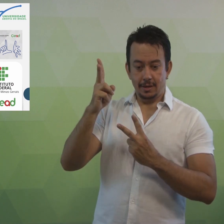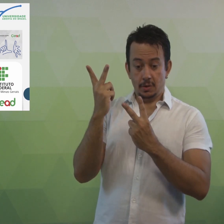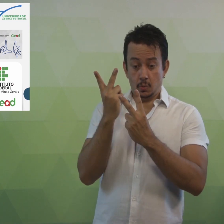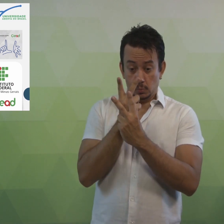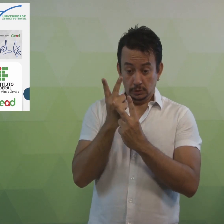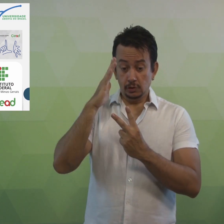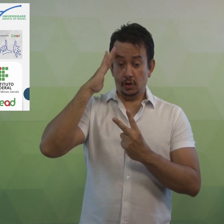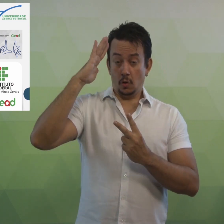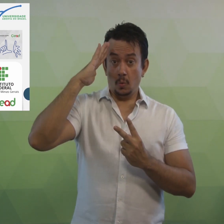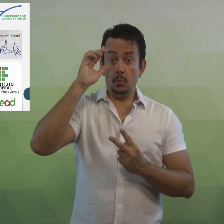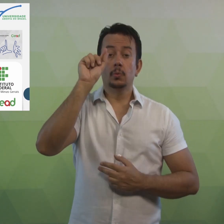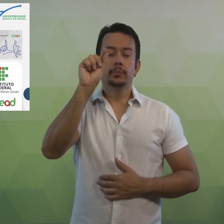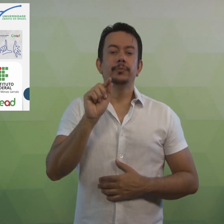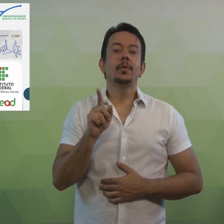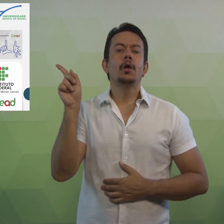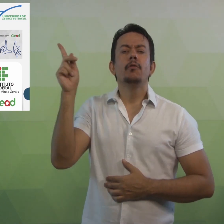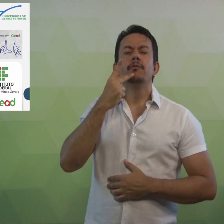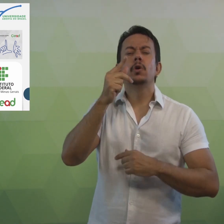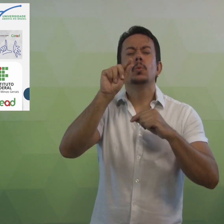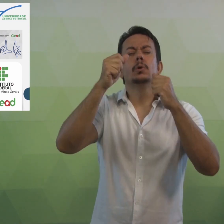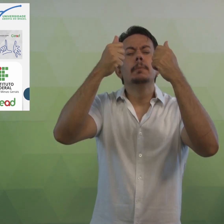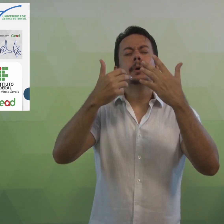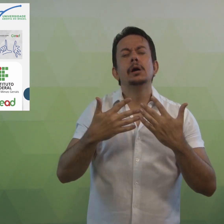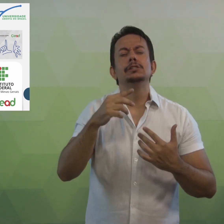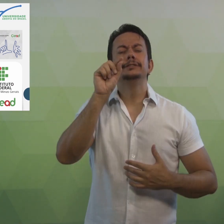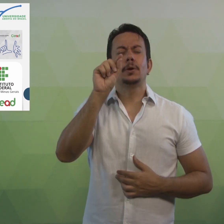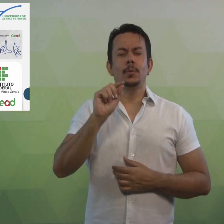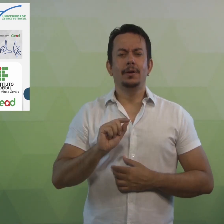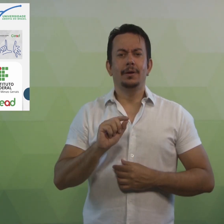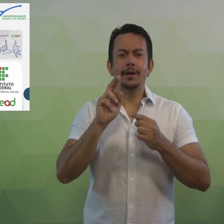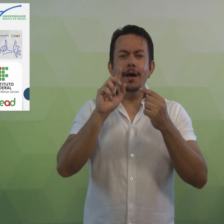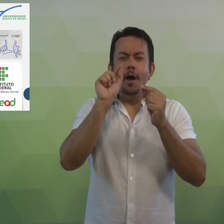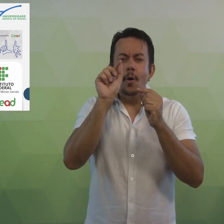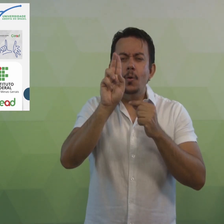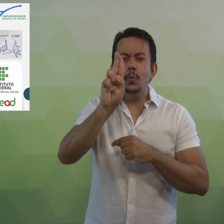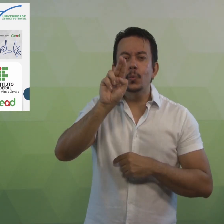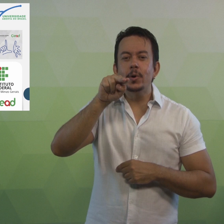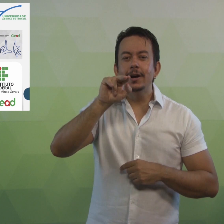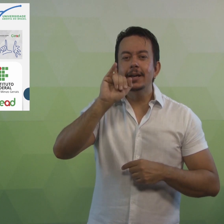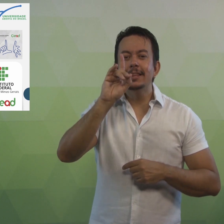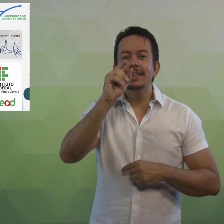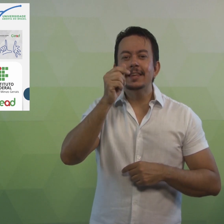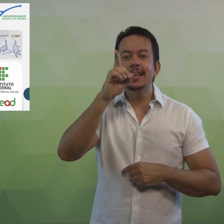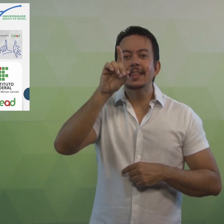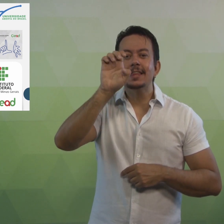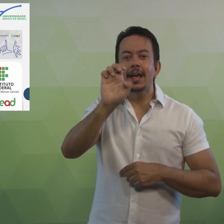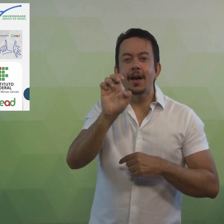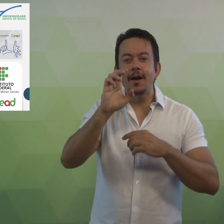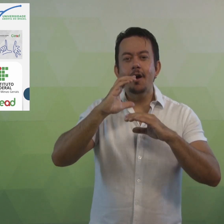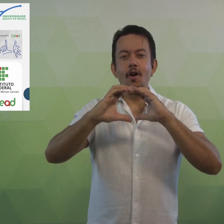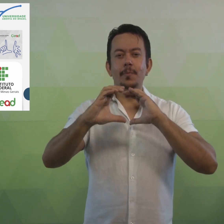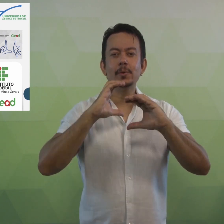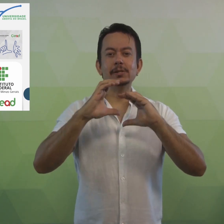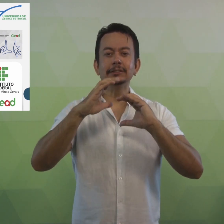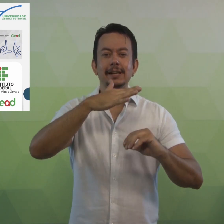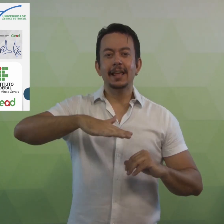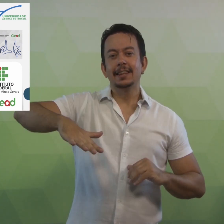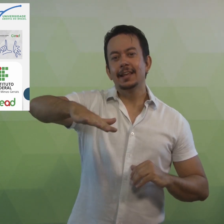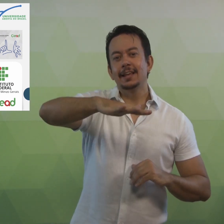O Shannon e o Harvey, do ano de 1975. O que eles explicam?